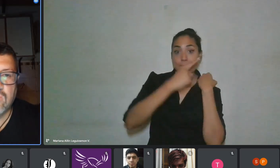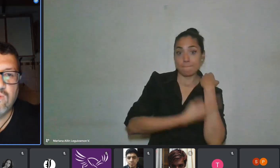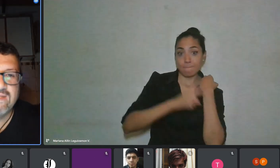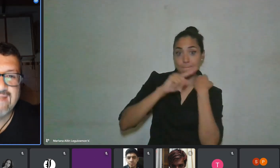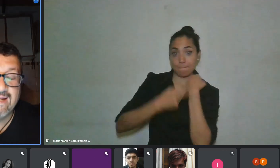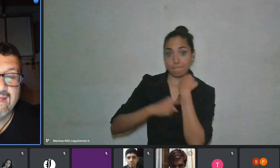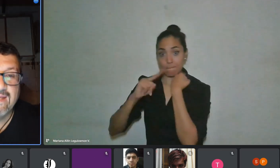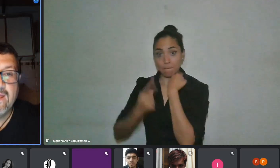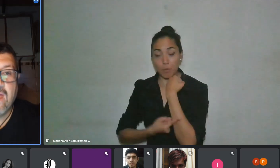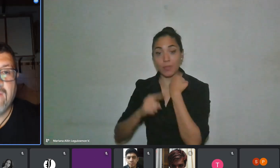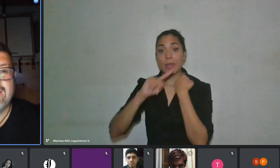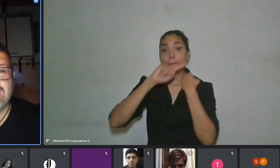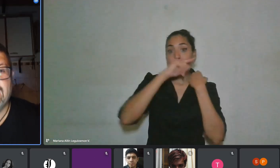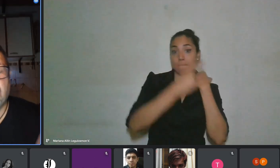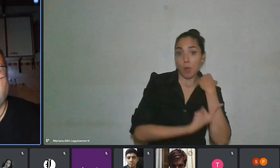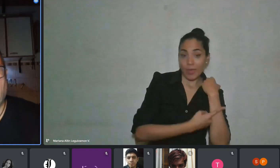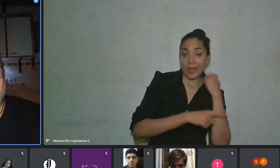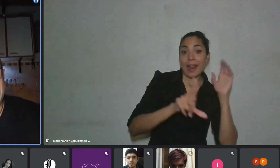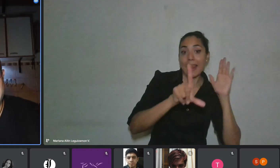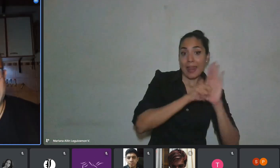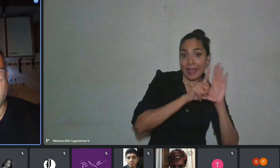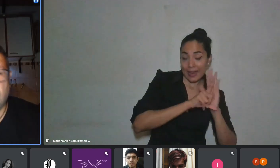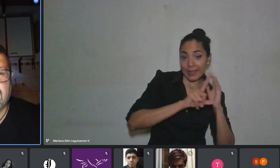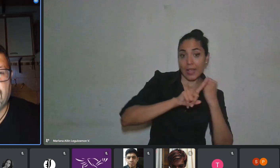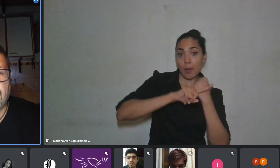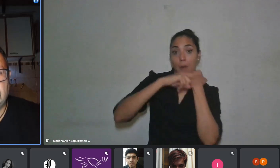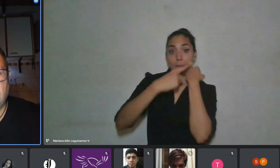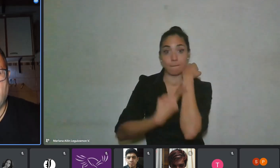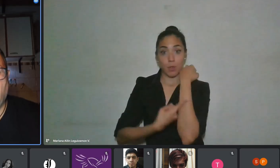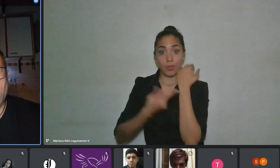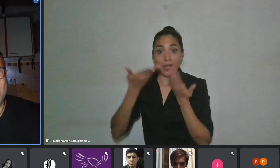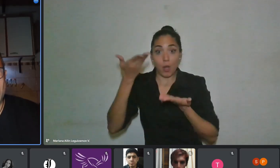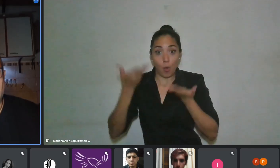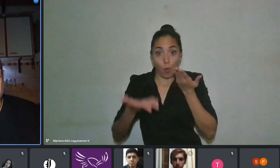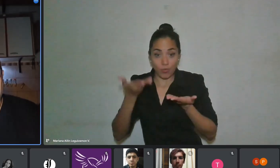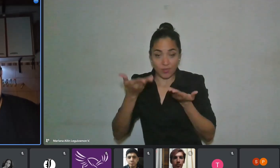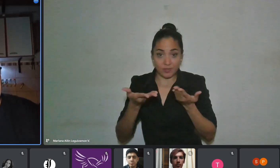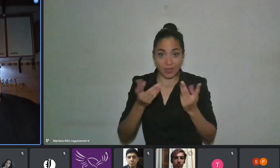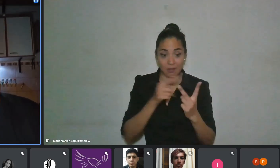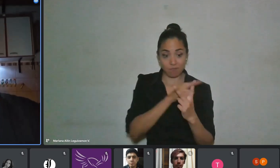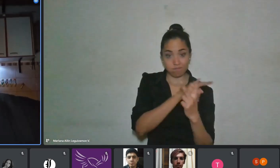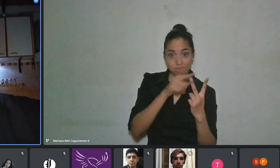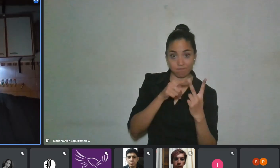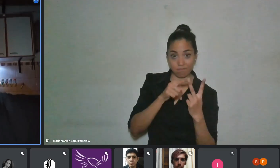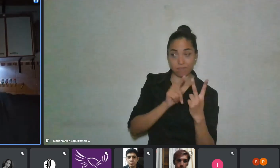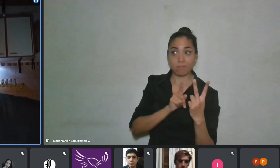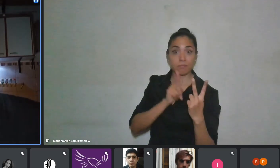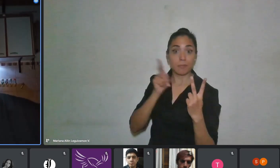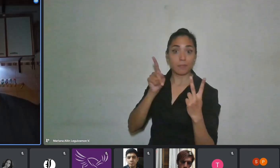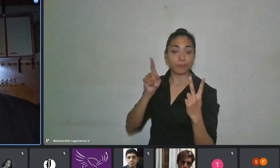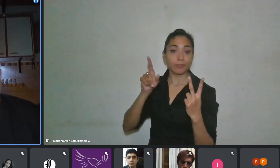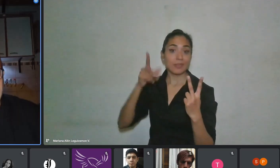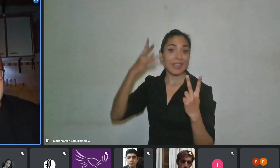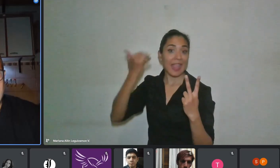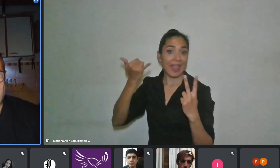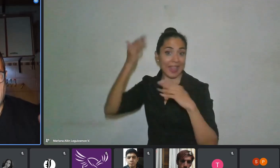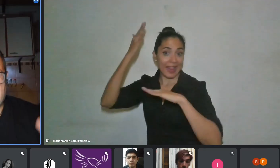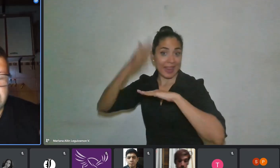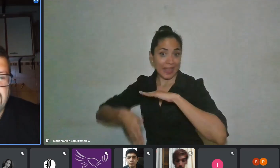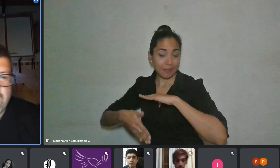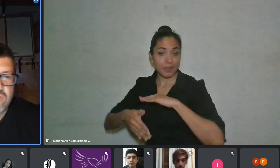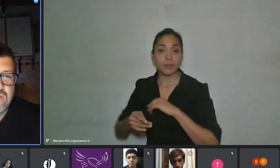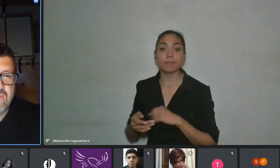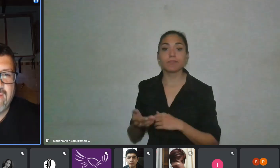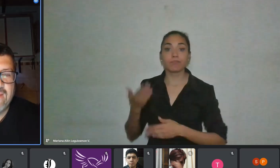ejecutivo y judicial. Evidentemente podemos ver en contraposición cómo en lo que fue toda la Edad Media, que